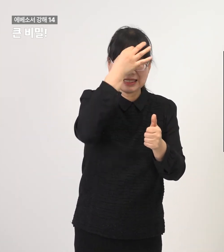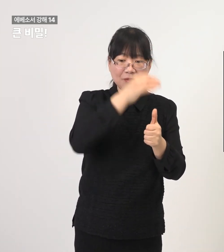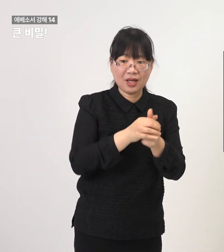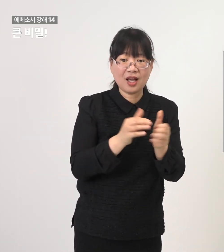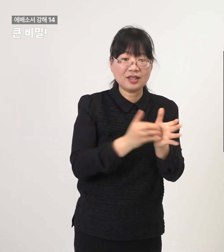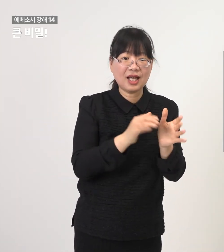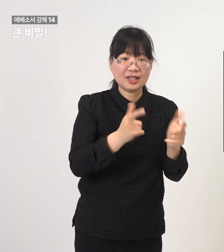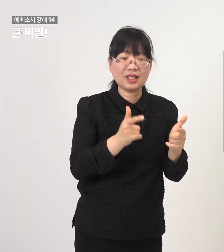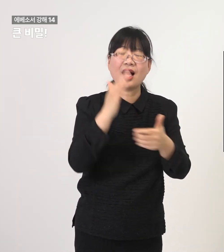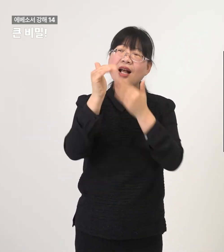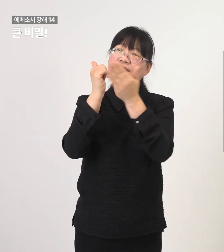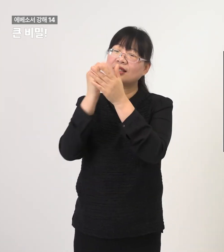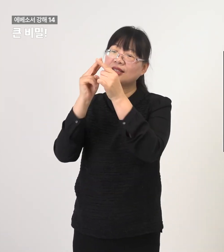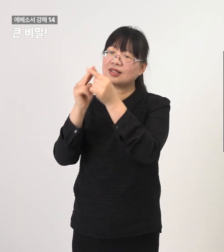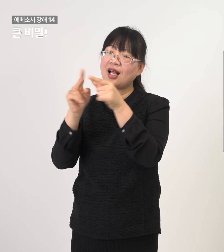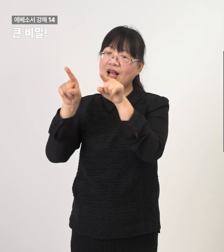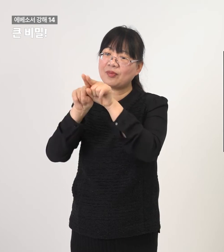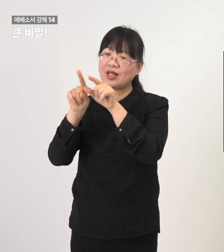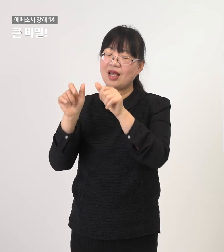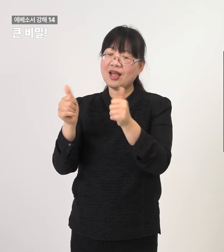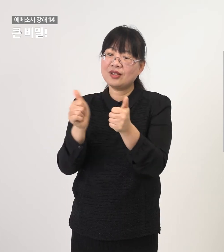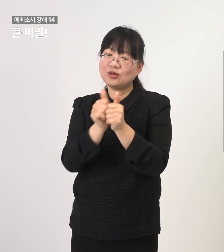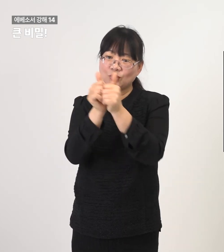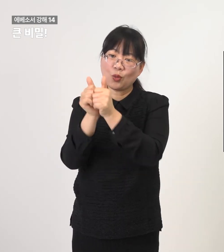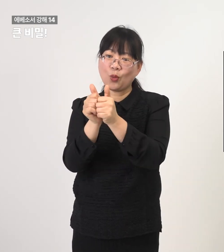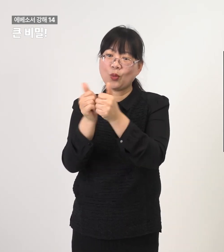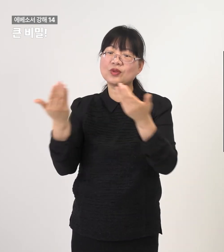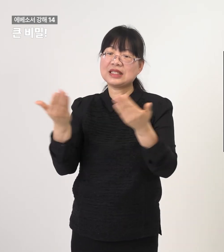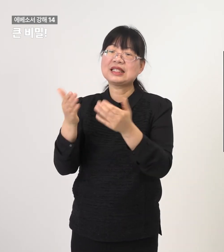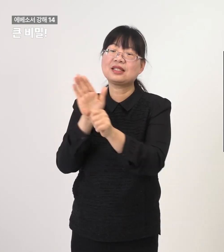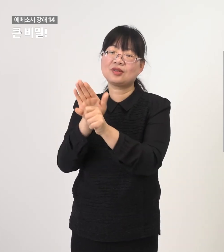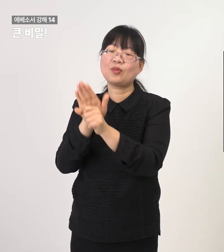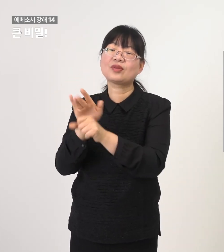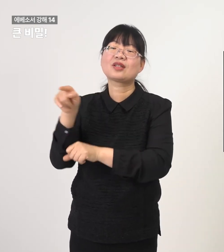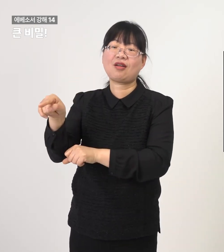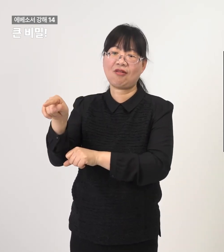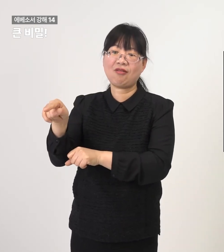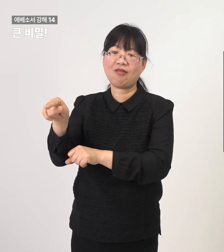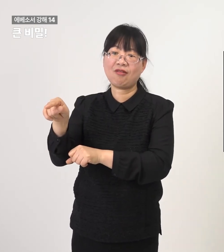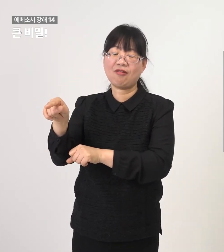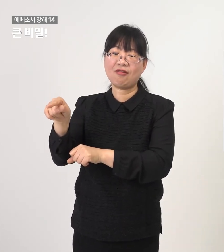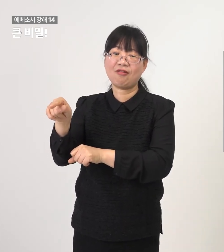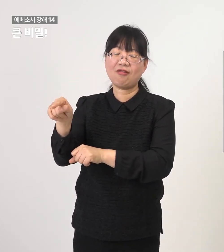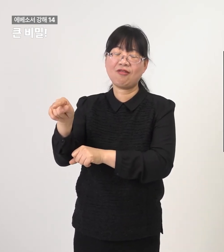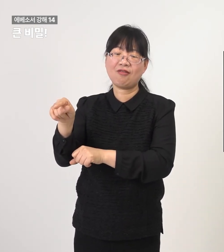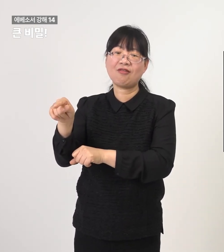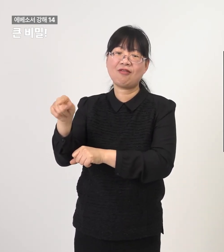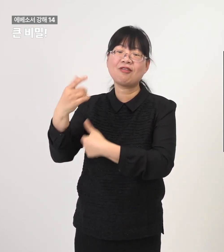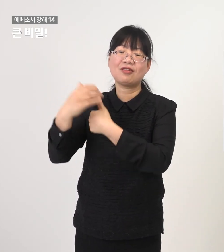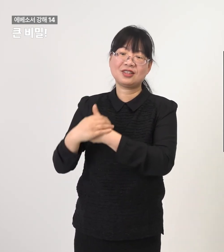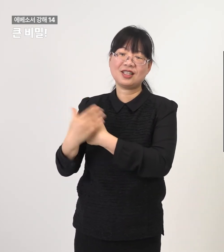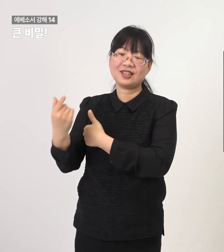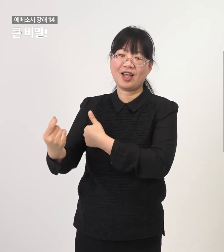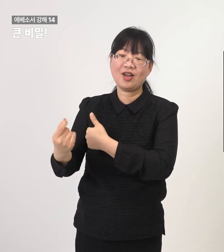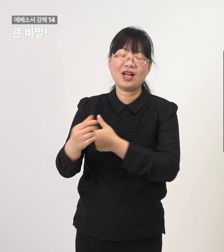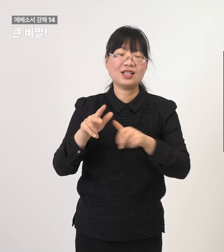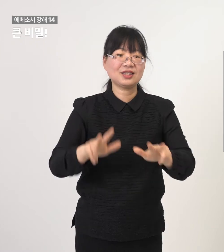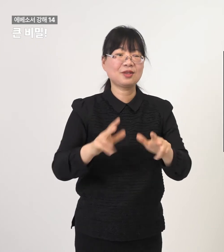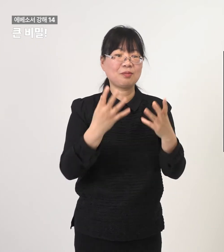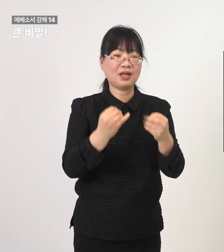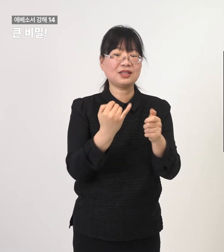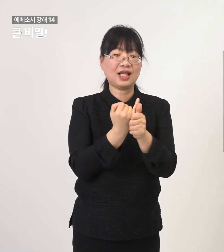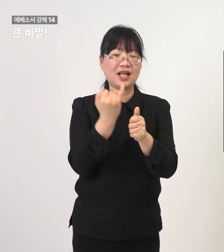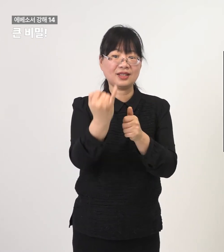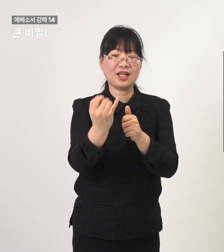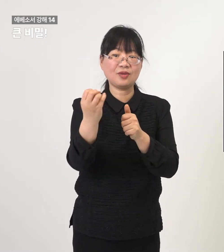아니라 하나님과 동역을 해야 되는 문제구나. 그렇습니까? 안 그렇습니까? 여기 많은